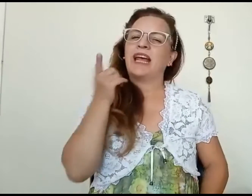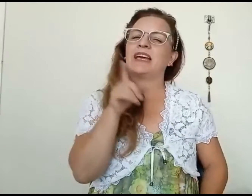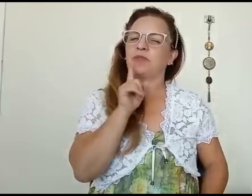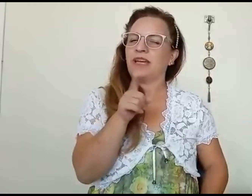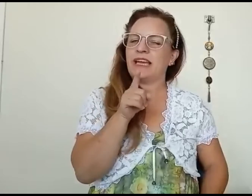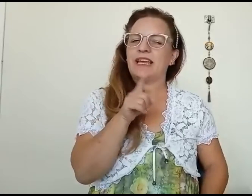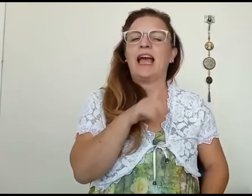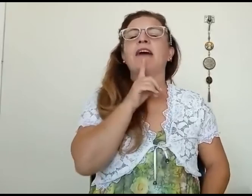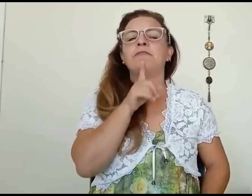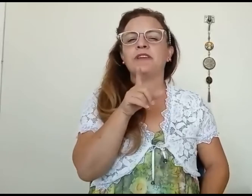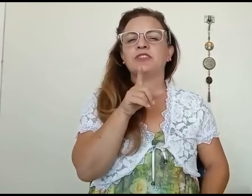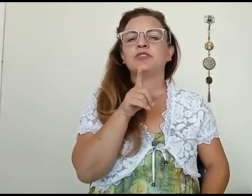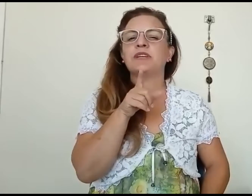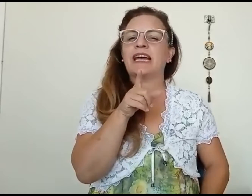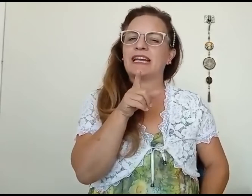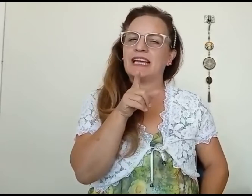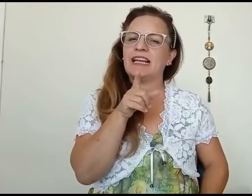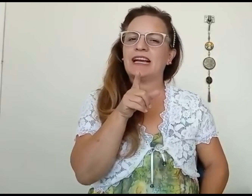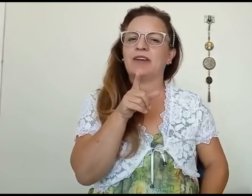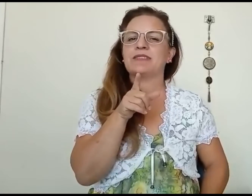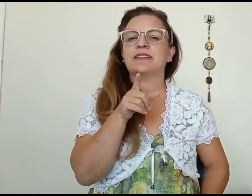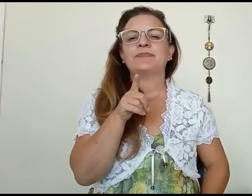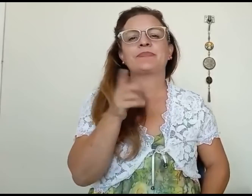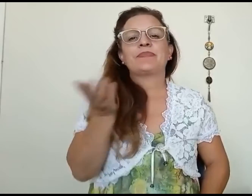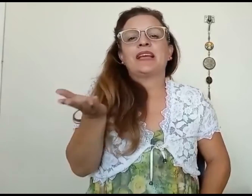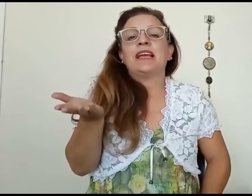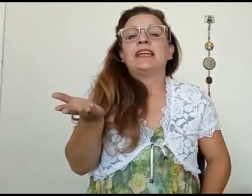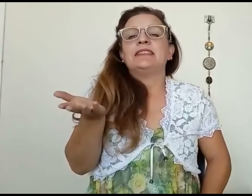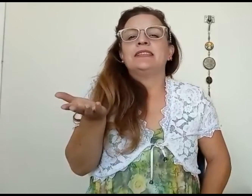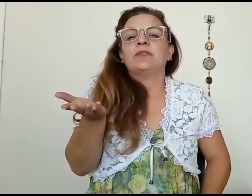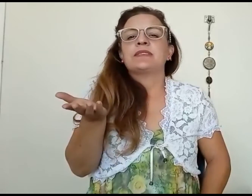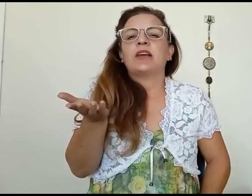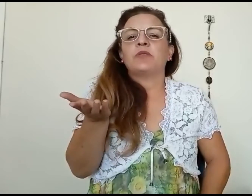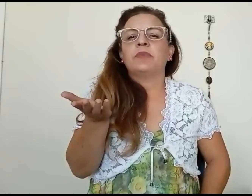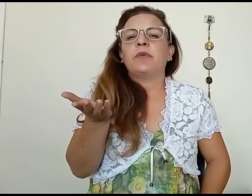Procuraram o rei a fim de julgar aquela causa. Então Salomão